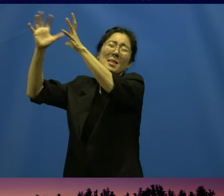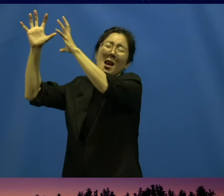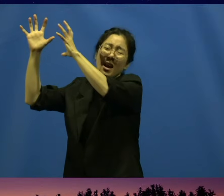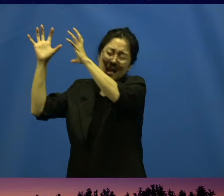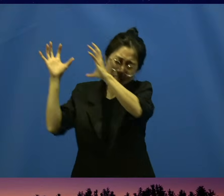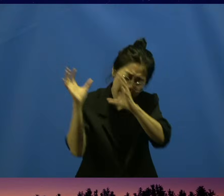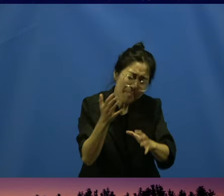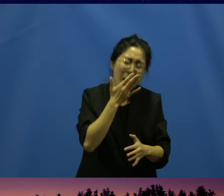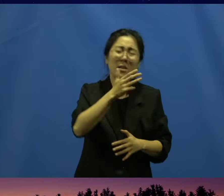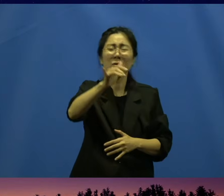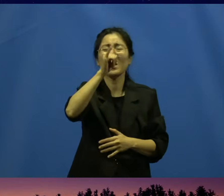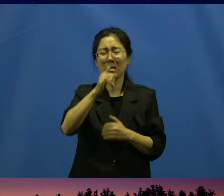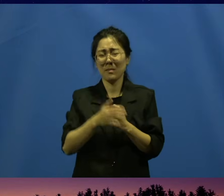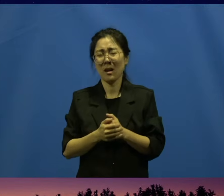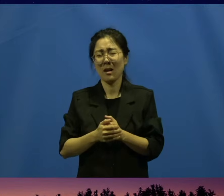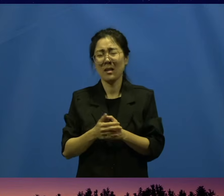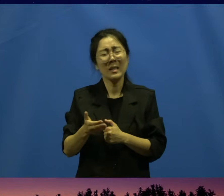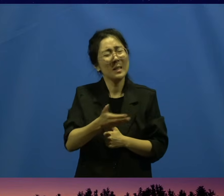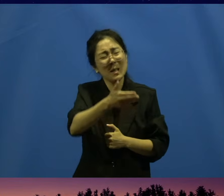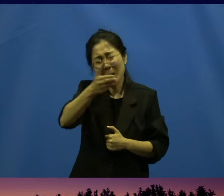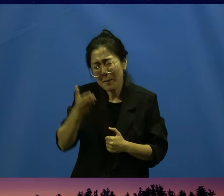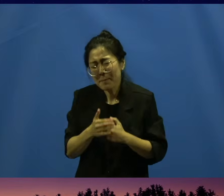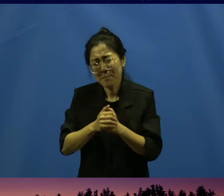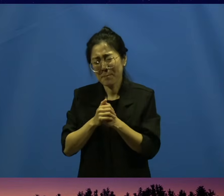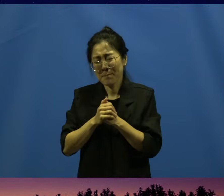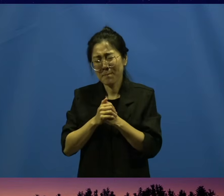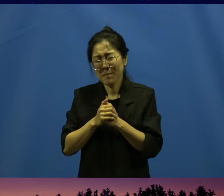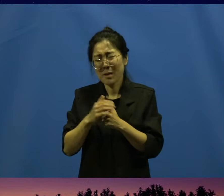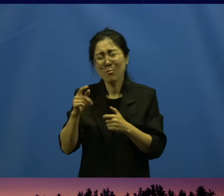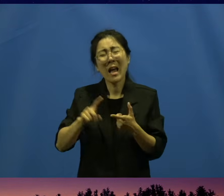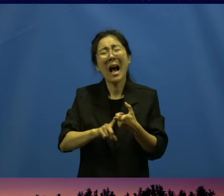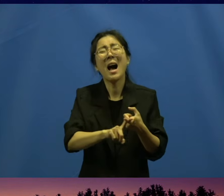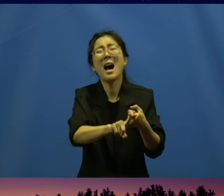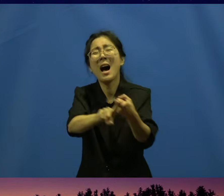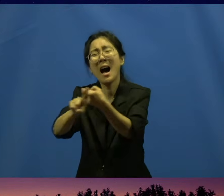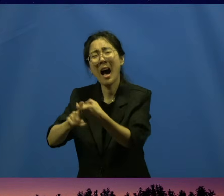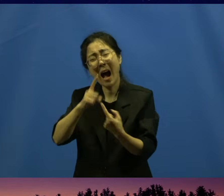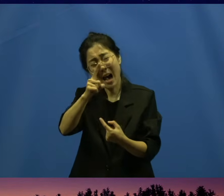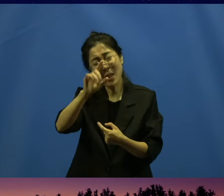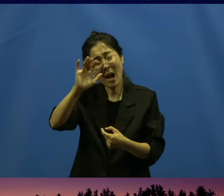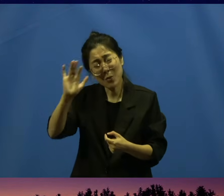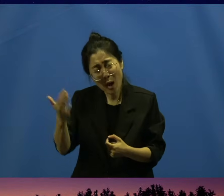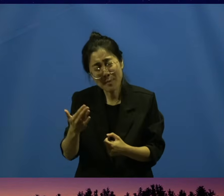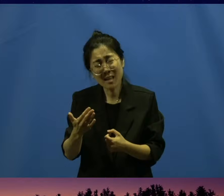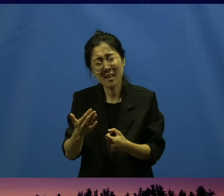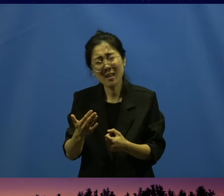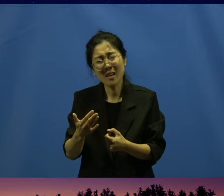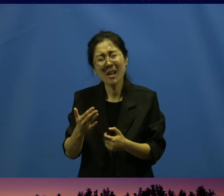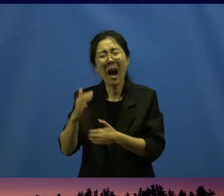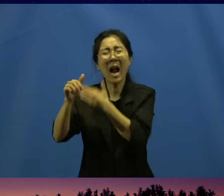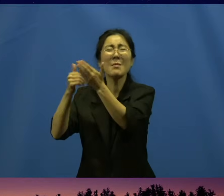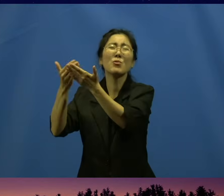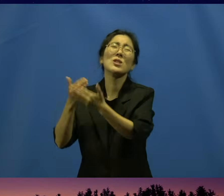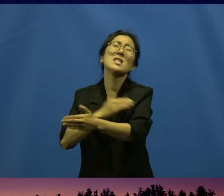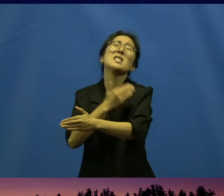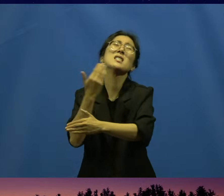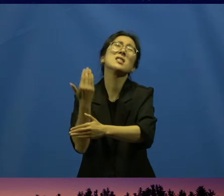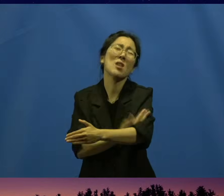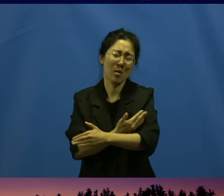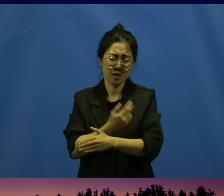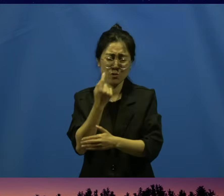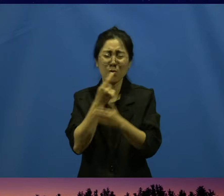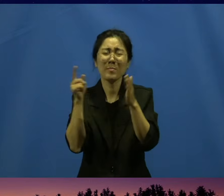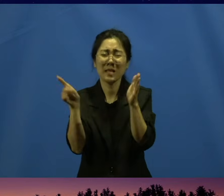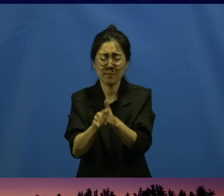믿음의 동역자 여러분, 하나됨이 성도의 능력입니다. 교회의 능력은 하나님의 줄로 믿습니다. 이